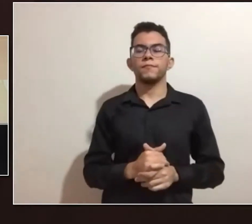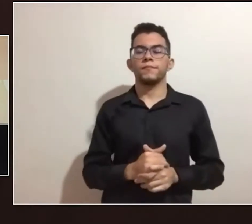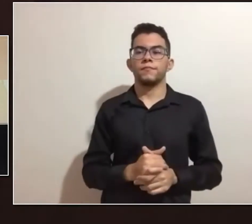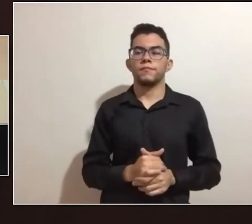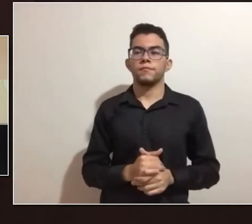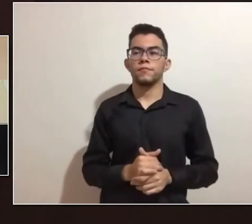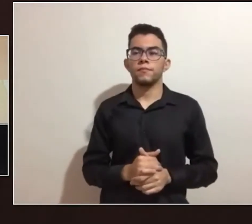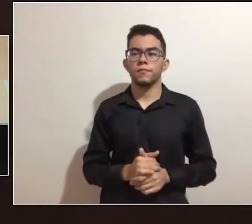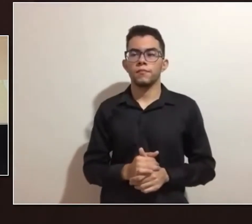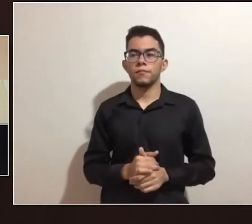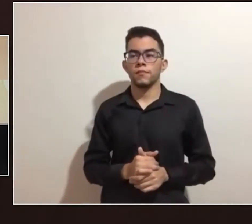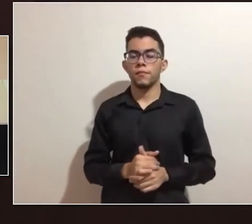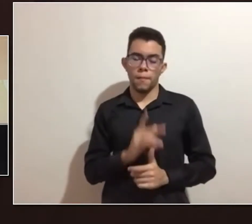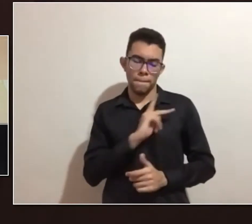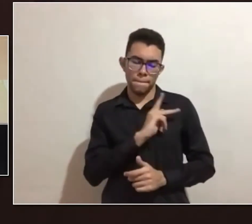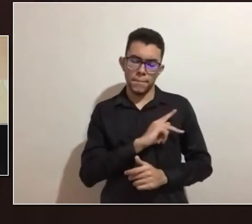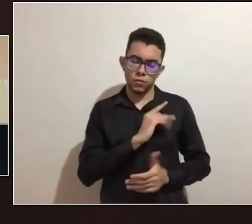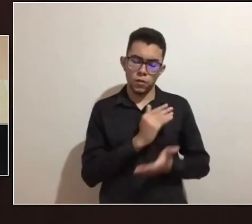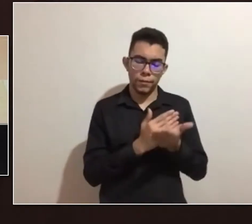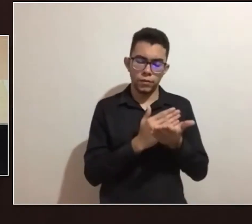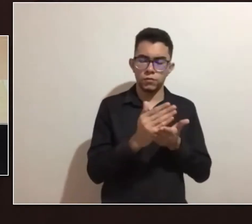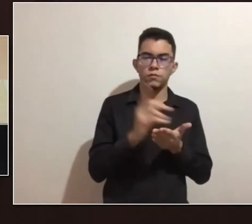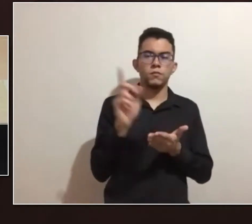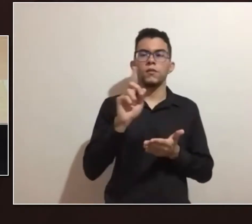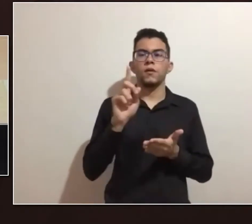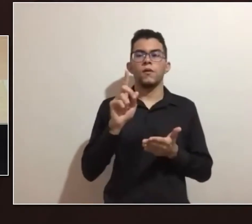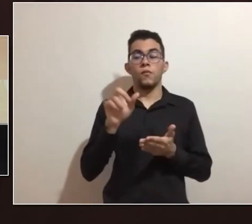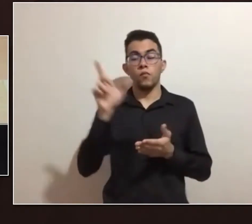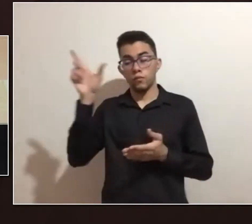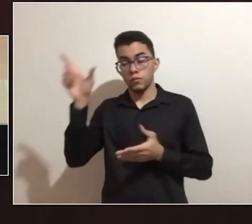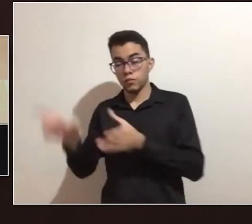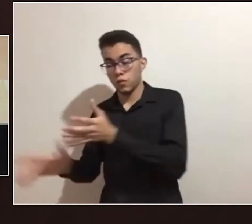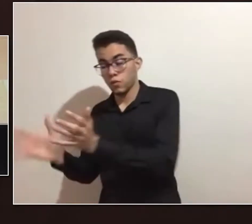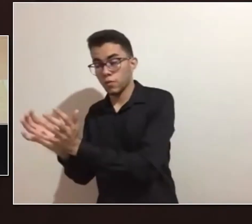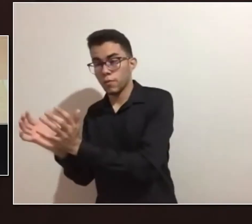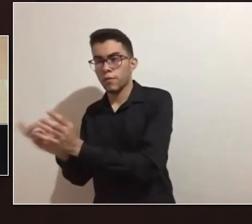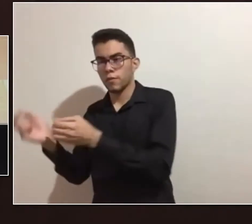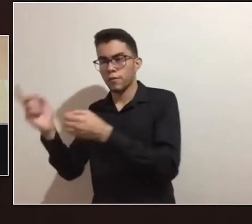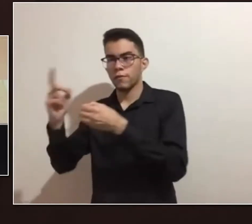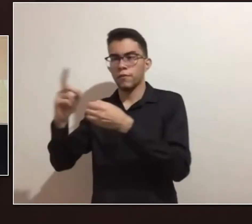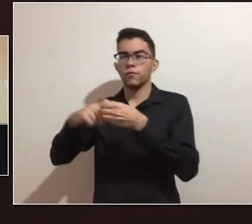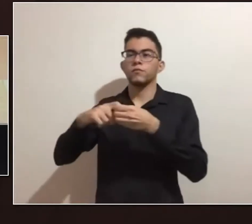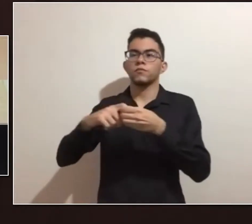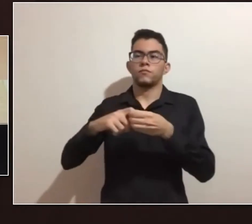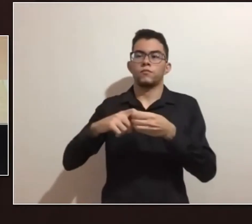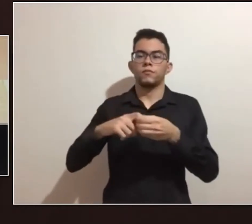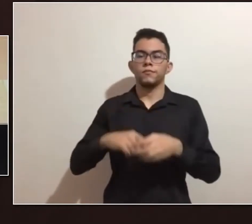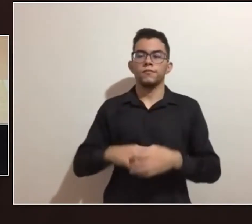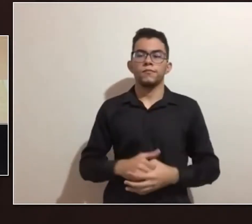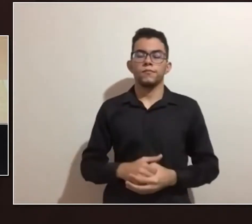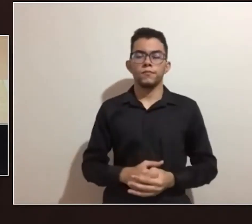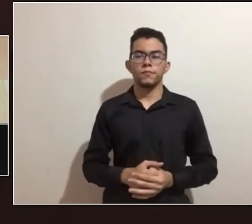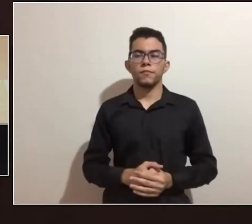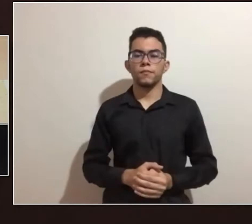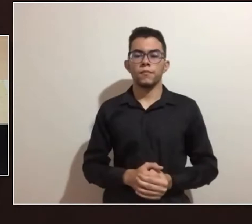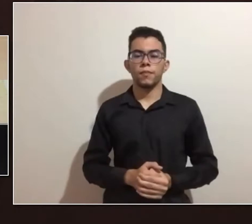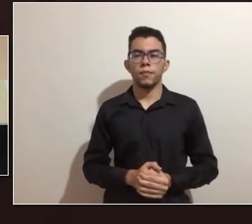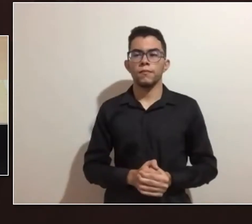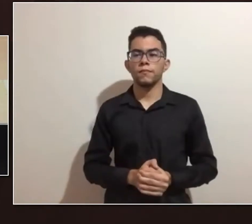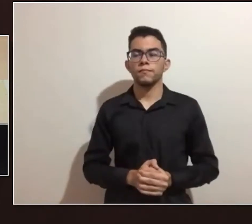foi Paulo, tá bom? E Romanos 1, versículos 7 e 8.